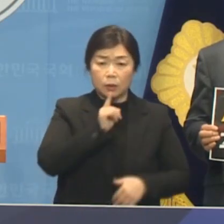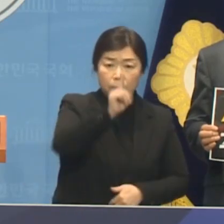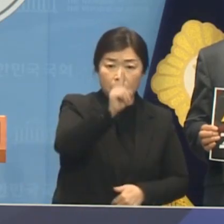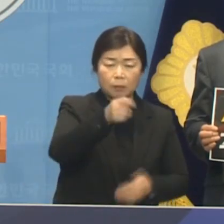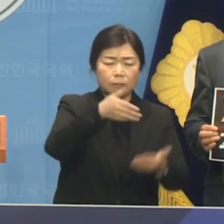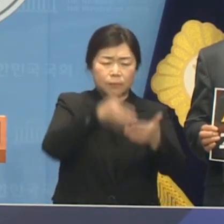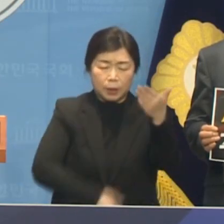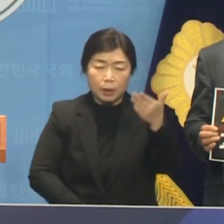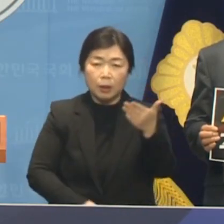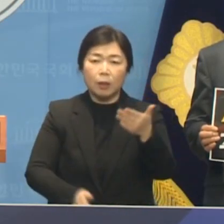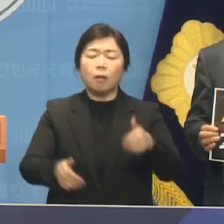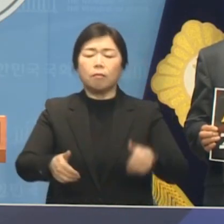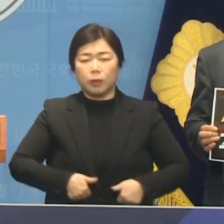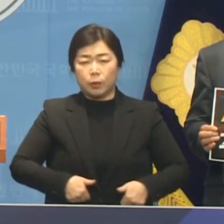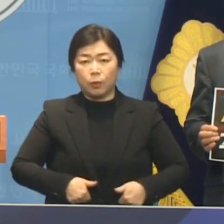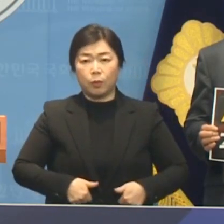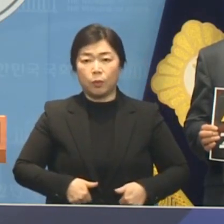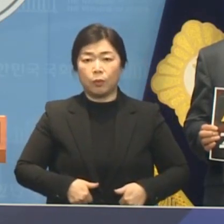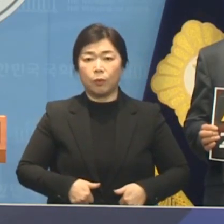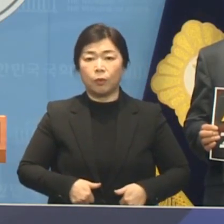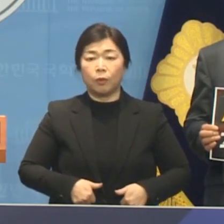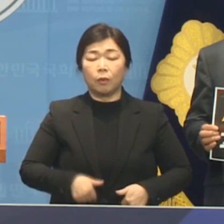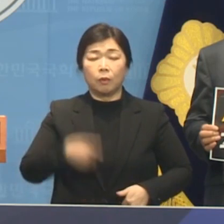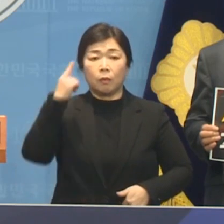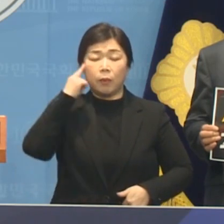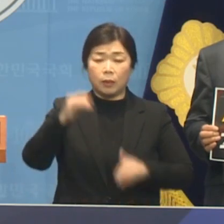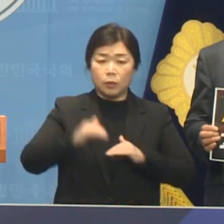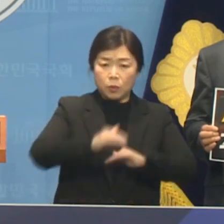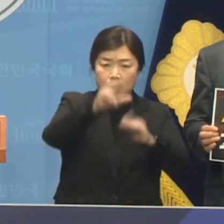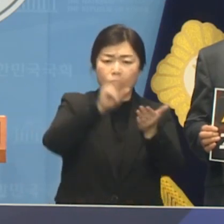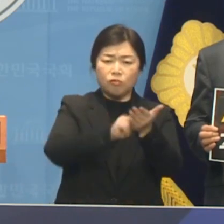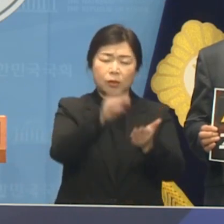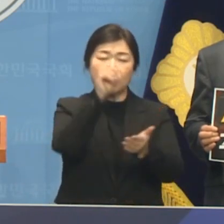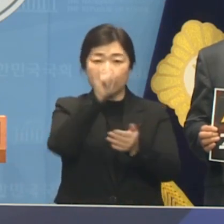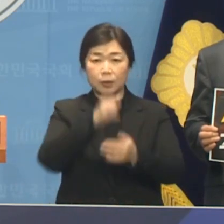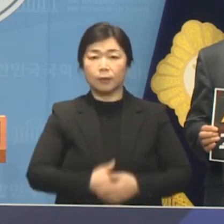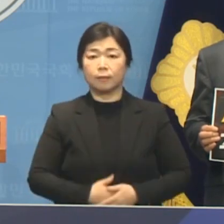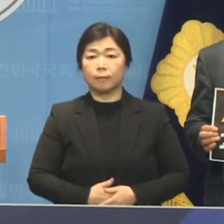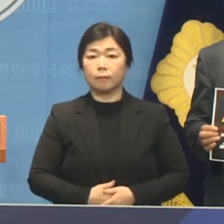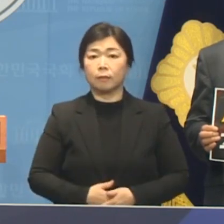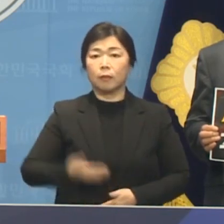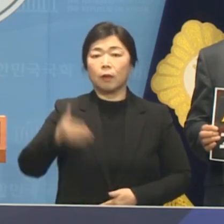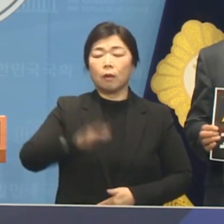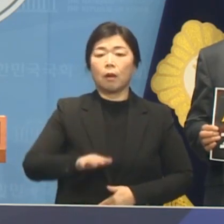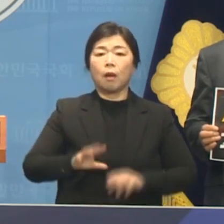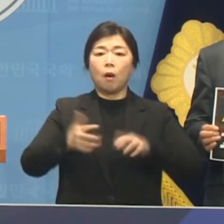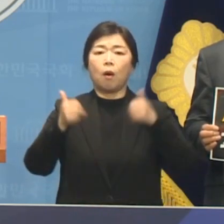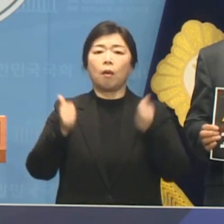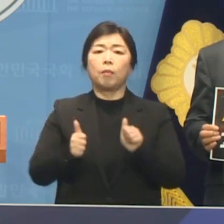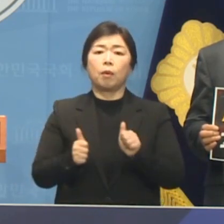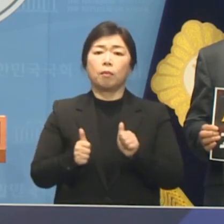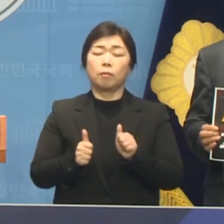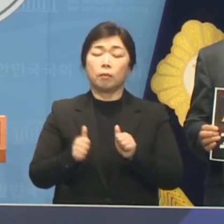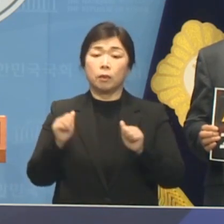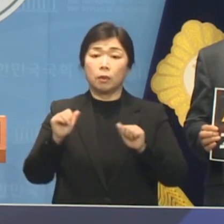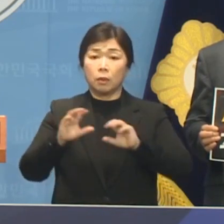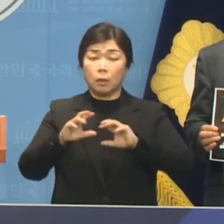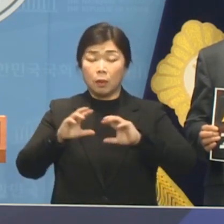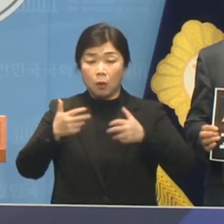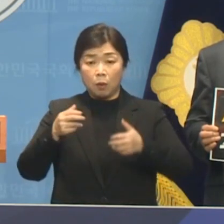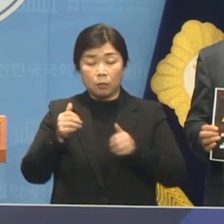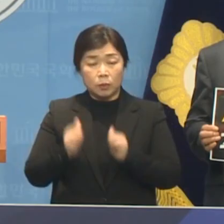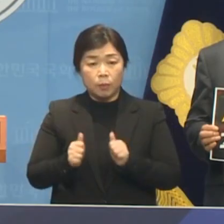원칙적으로 각하되어야 할 정도의 중대한 절차적 하자가 있었습니다. 그러나 헌재는 이를 무시하고